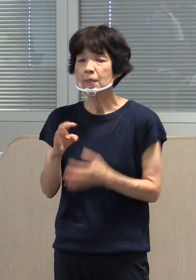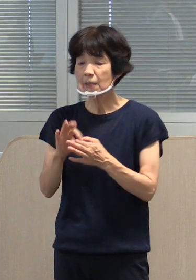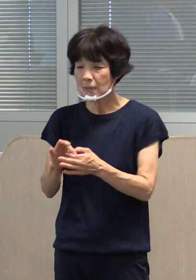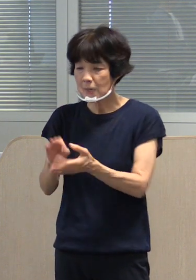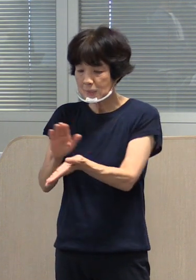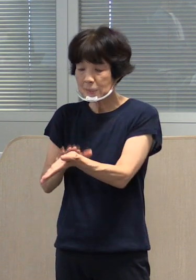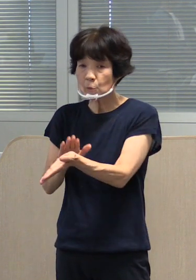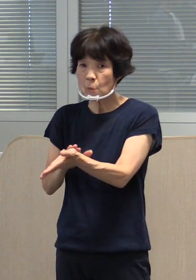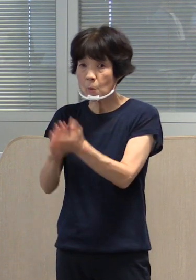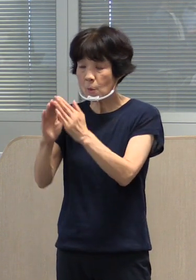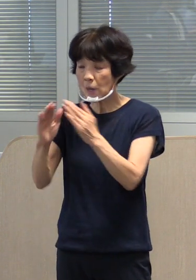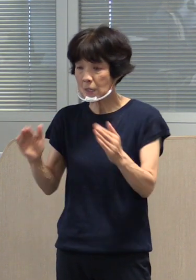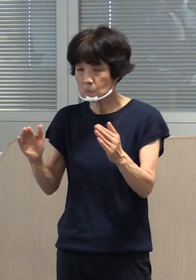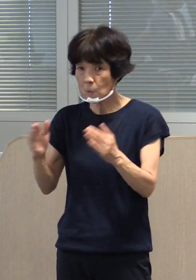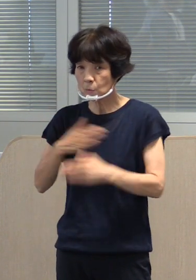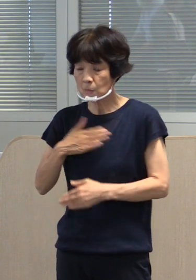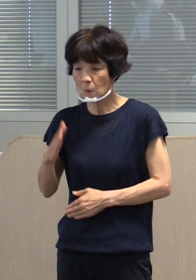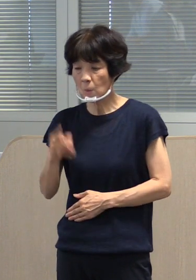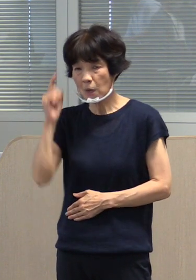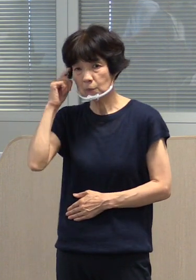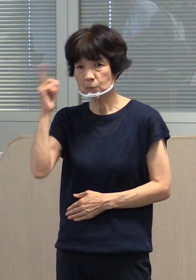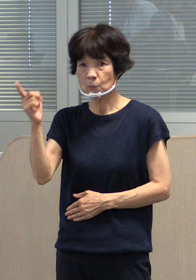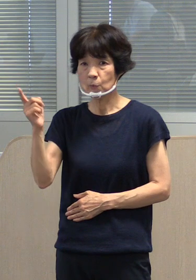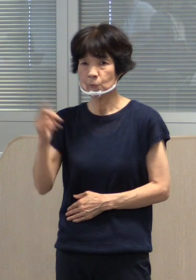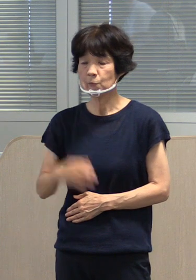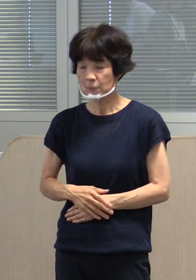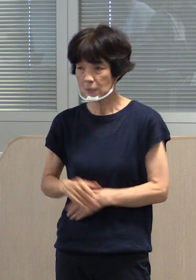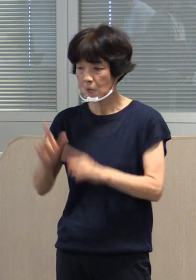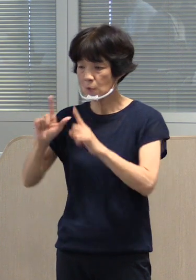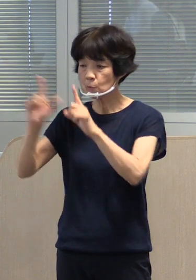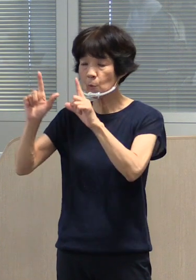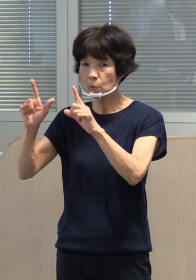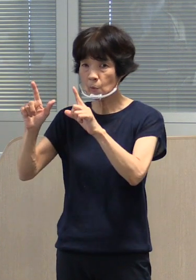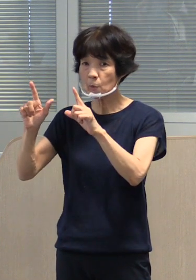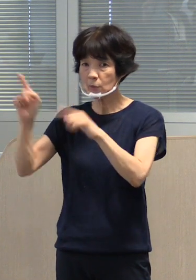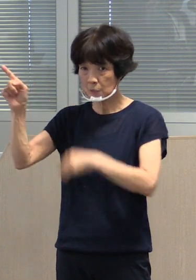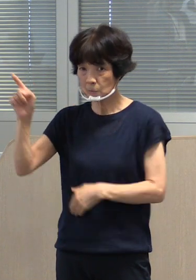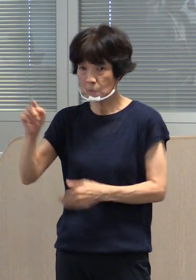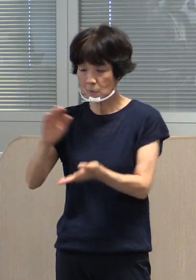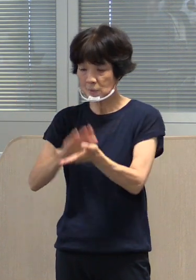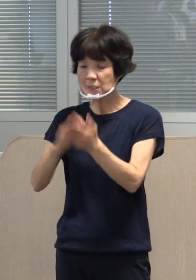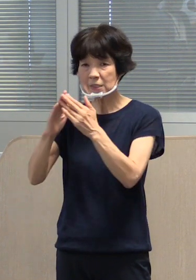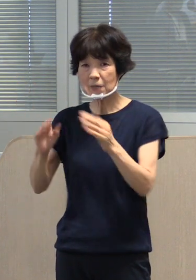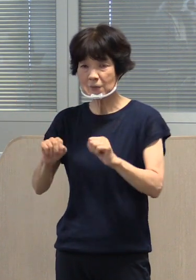から東京都のね医師会とはねやったというけども、